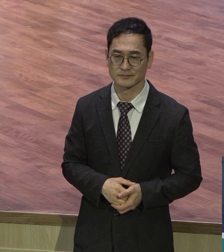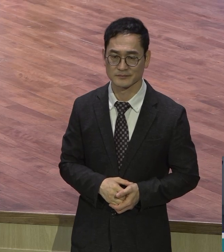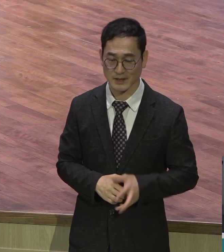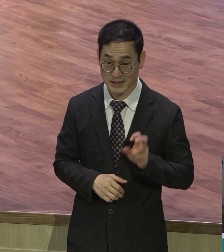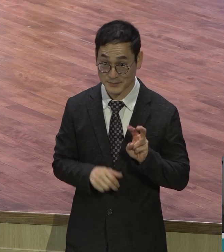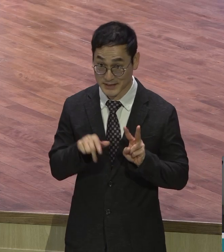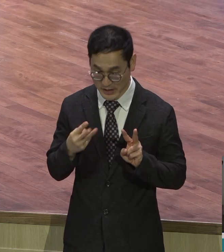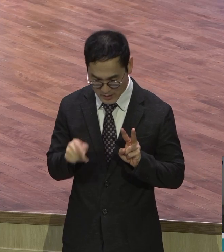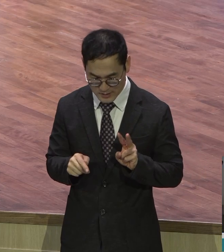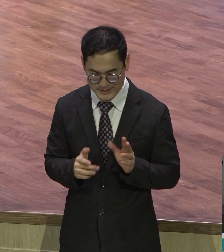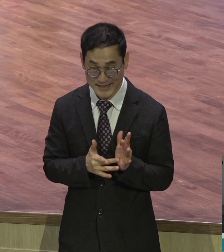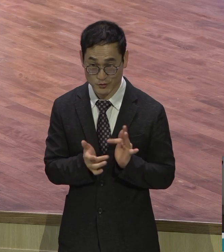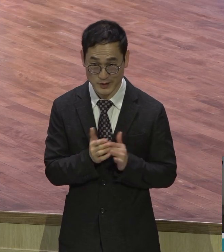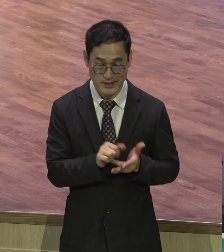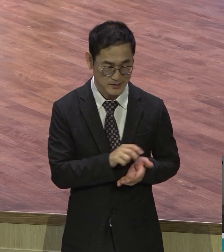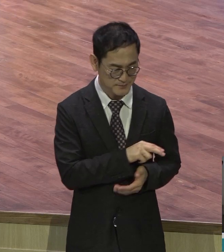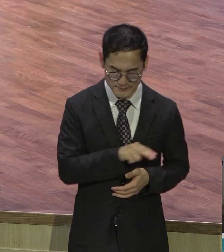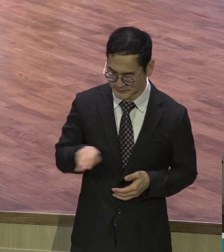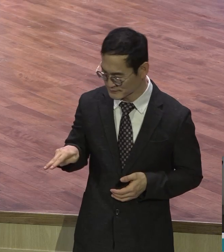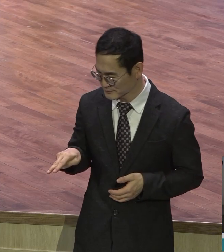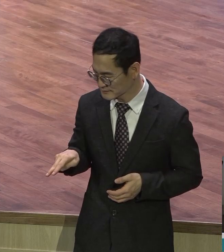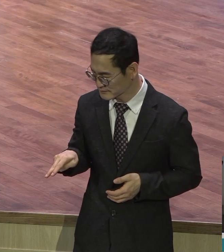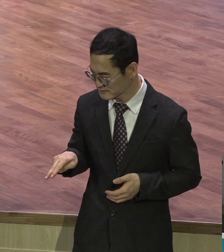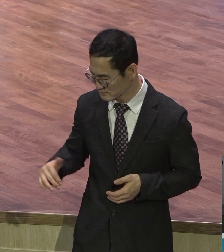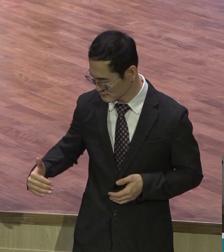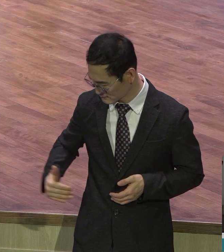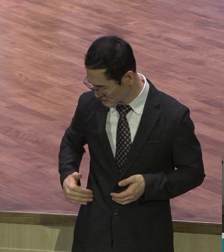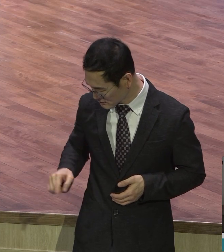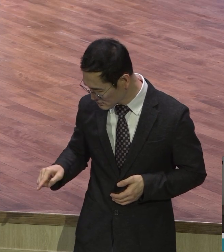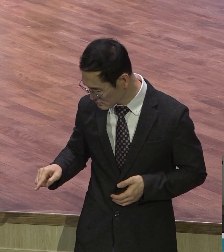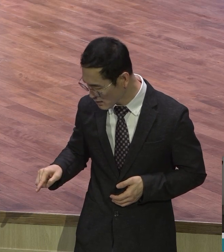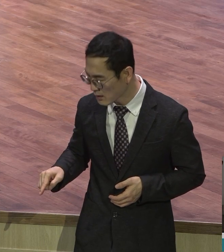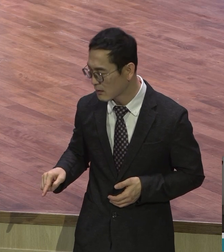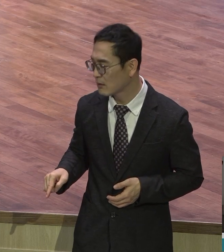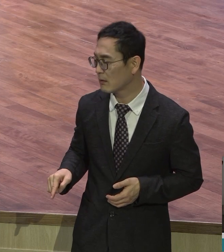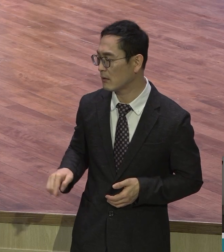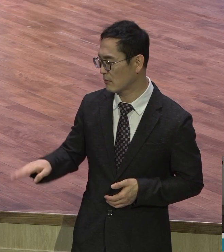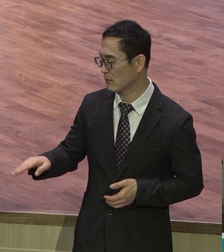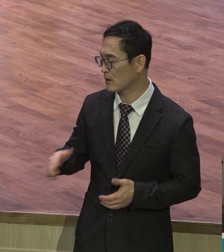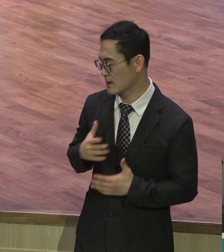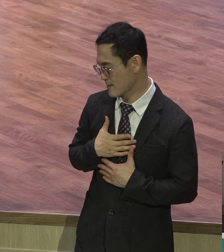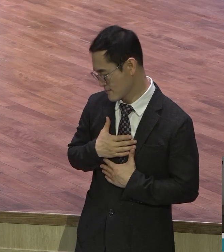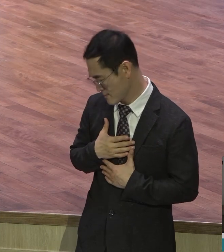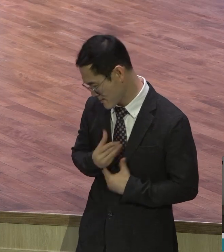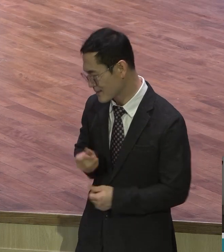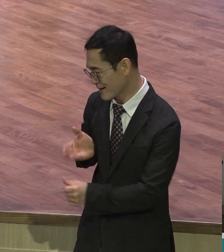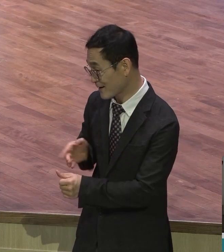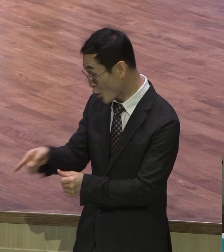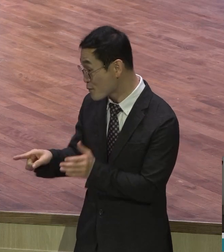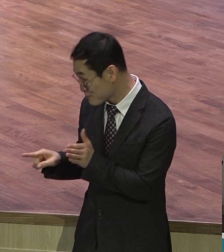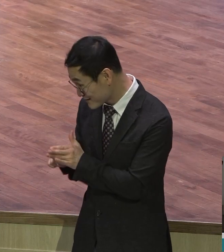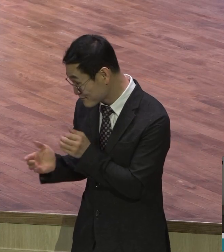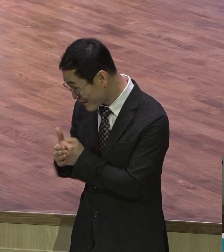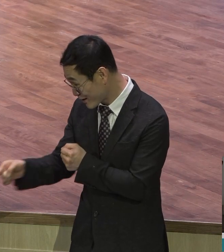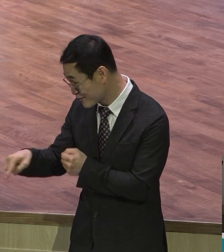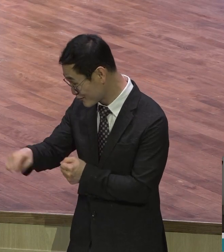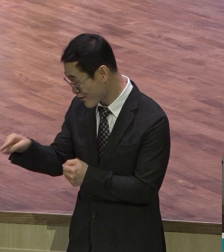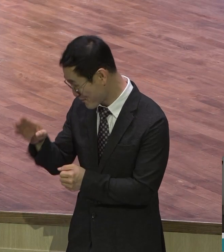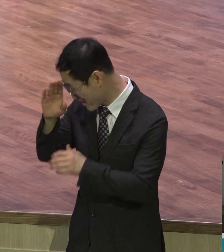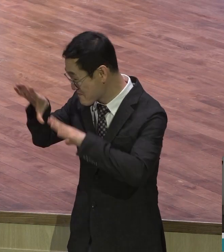예수께서 돌이켜 그를 보시며 이러시되 따라 안심하라 내 믿음이 너를 구원하였다 하시니